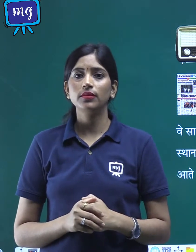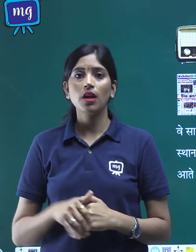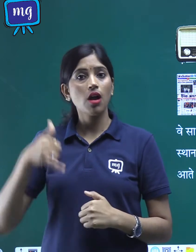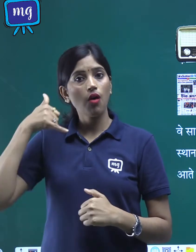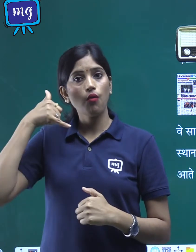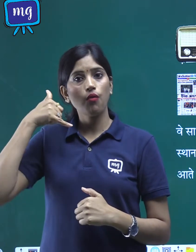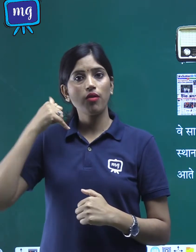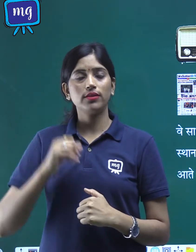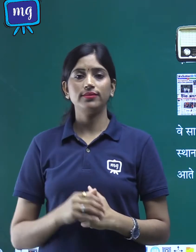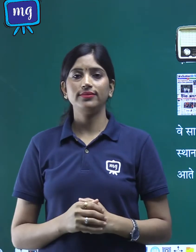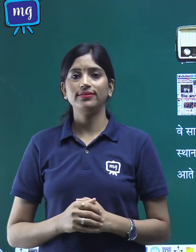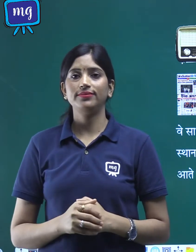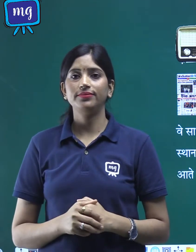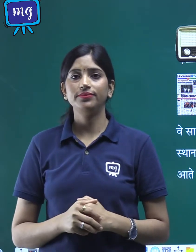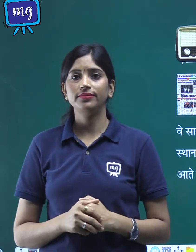टेलीफोन,